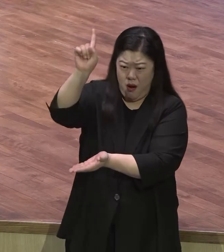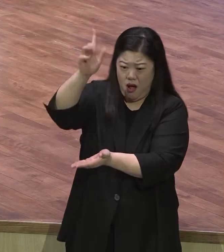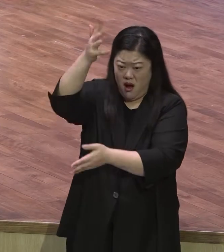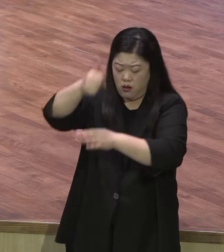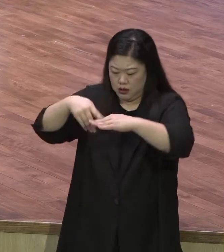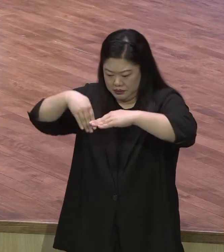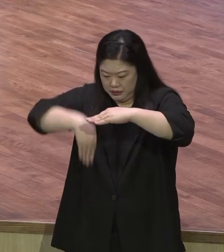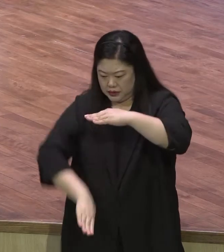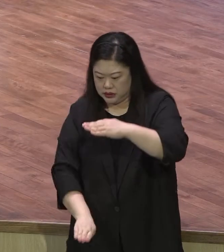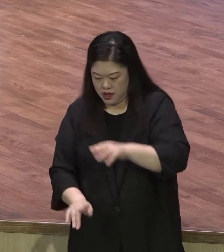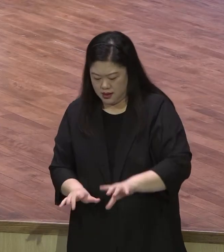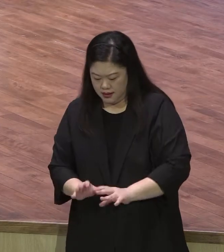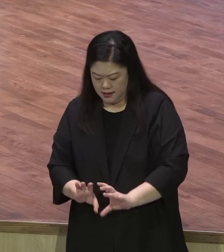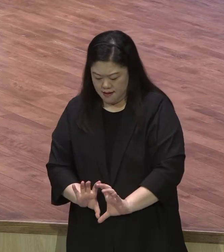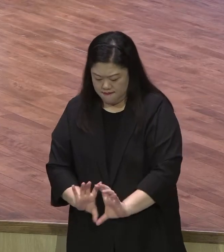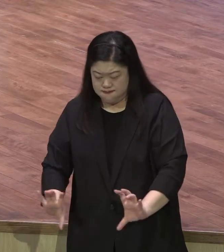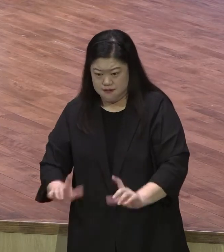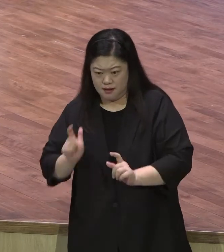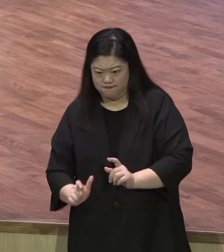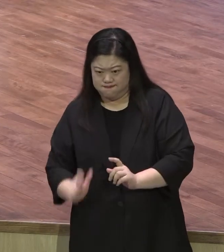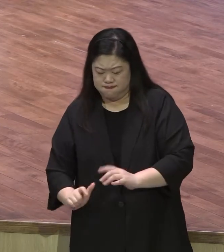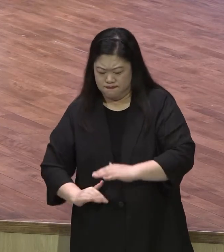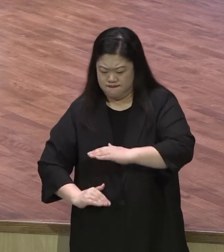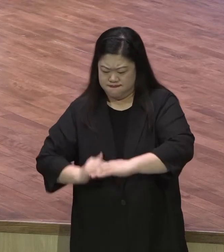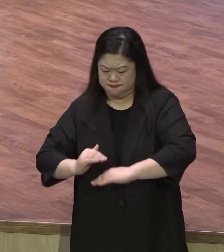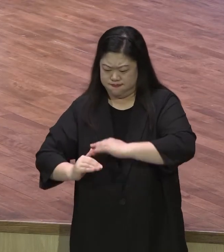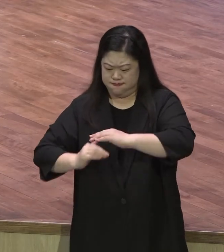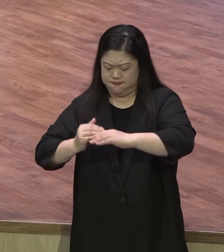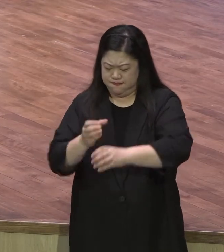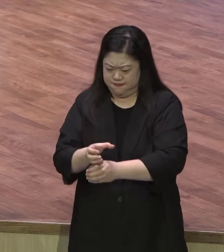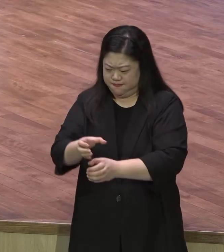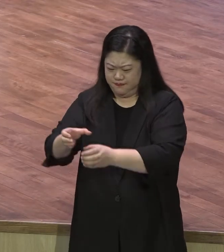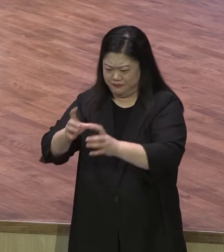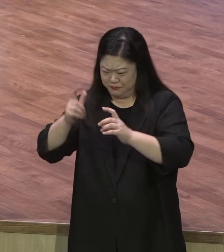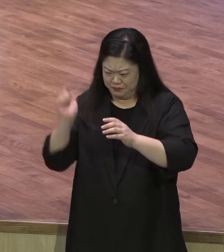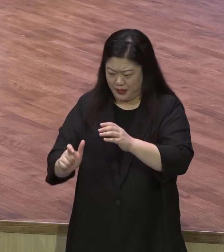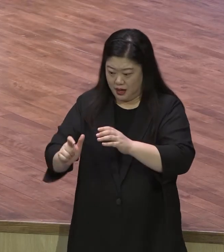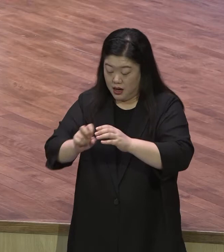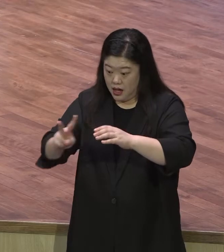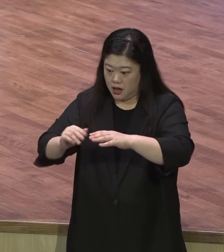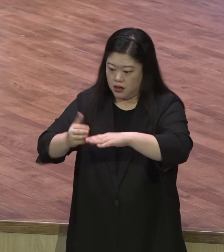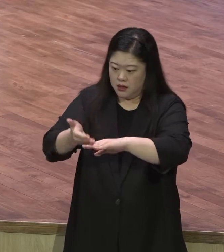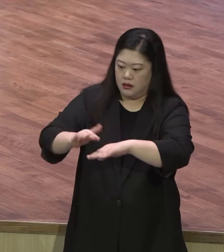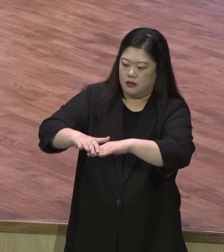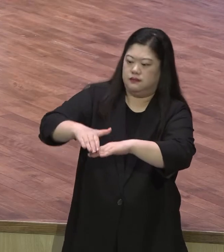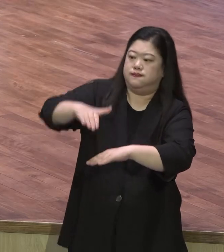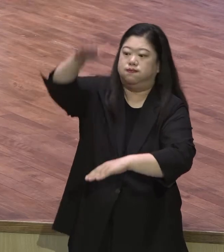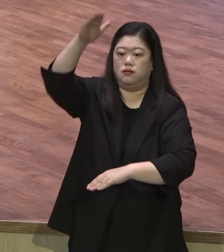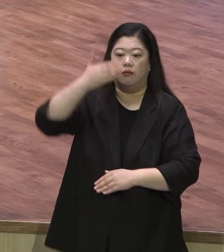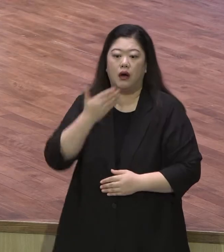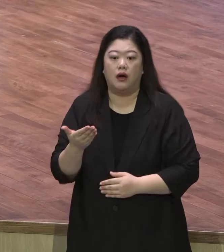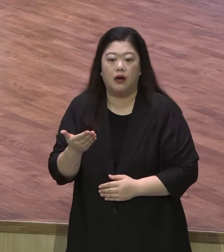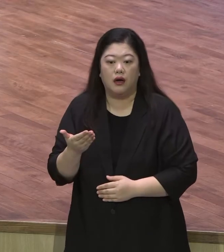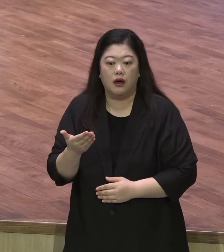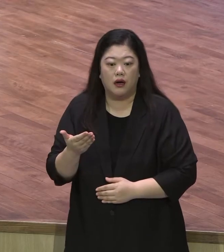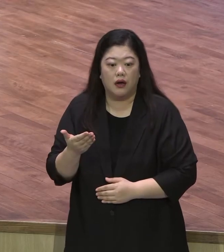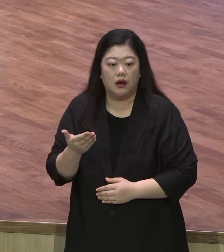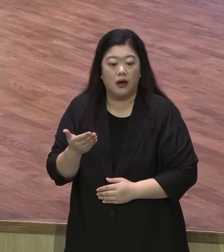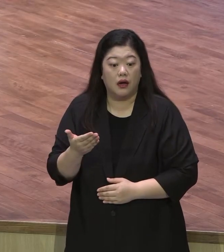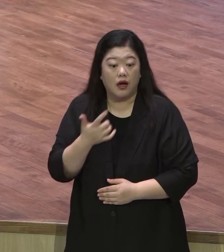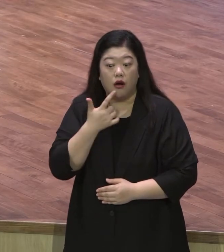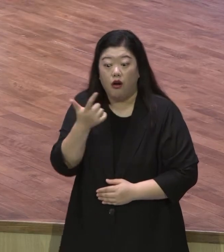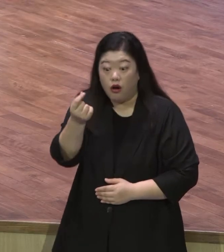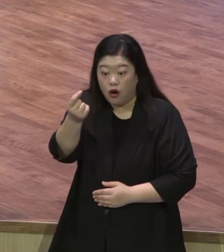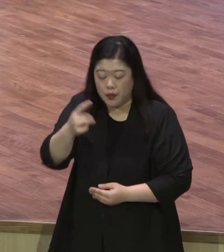초고청 빌딩이 들었을 수 있다. 지금 이 땅에 많은 사람들이 자기들 나름대로 기초를 그렇게